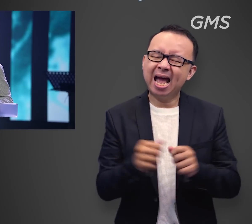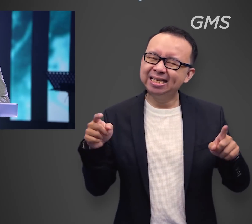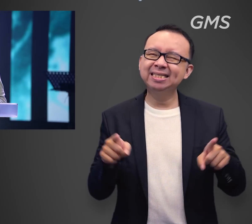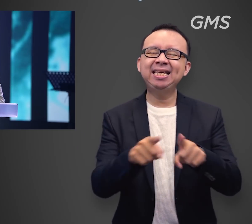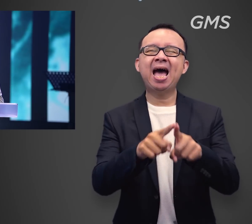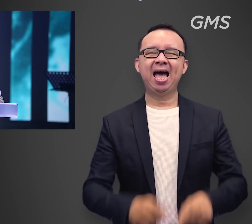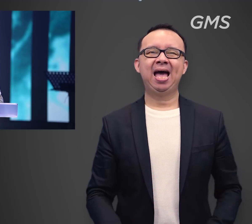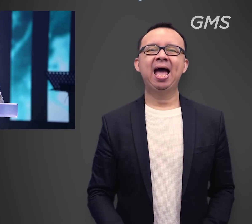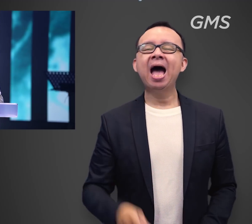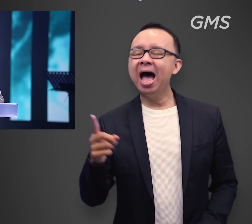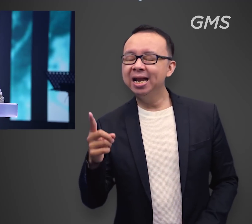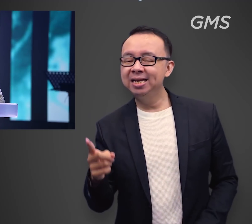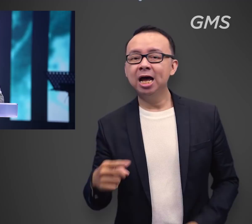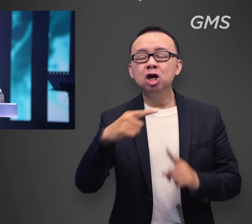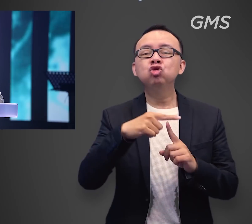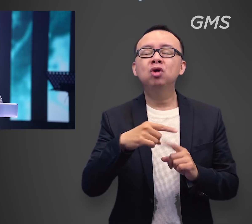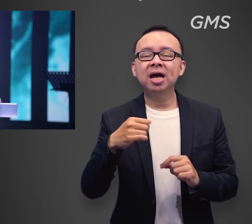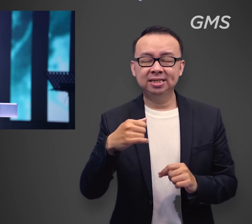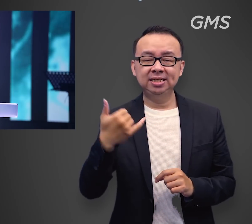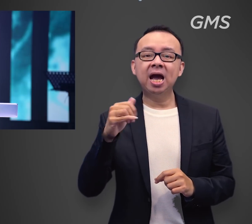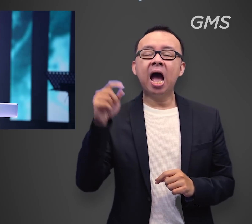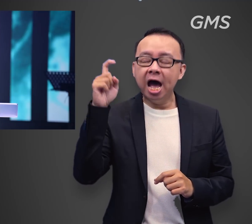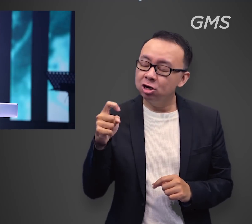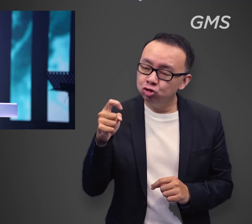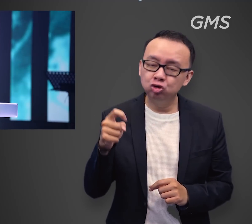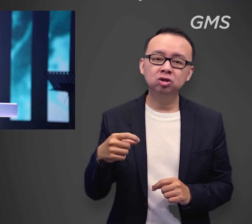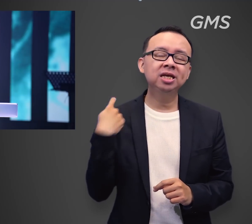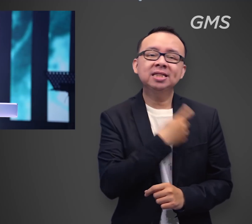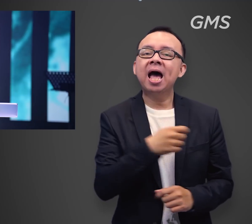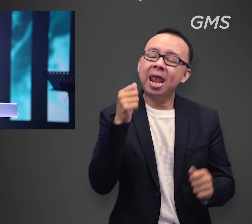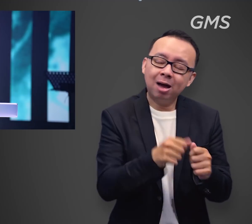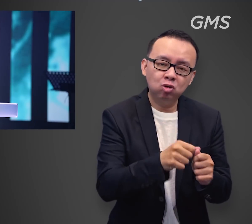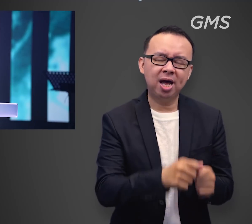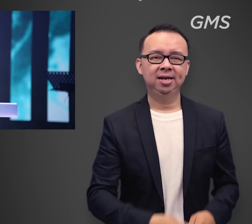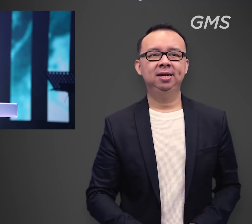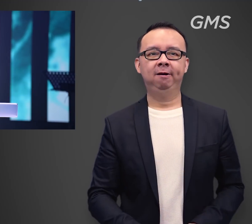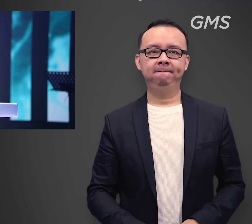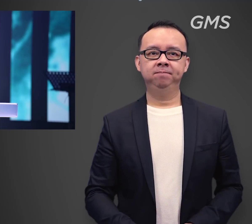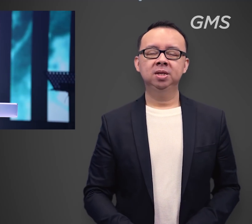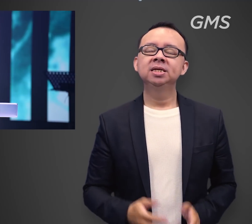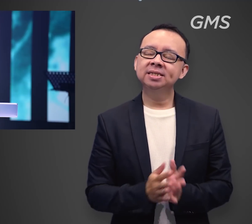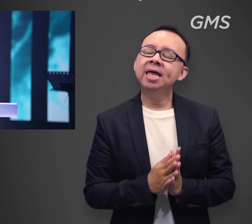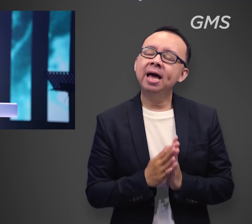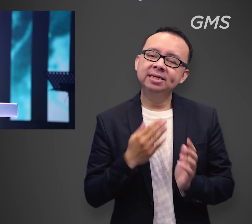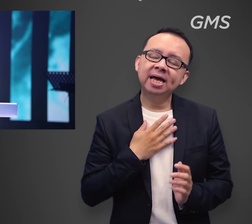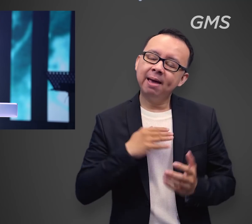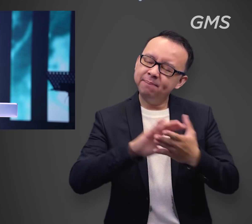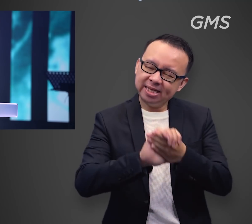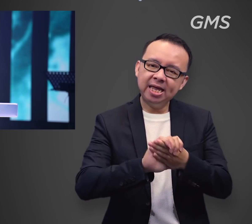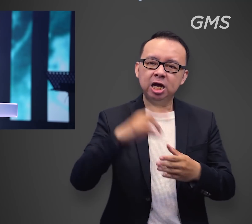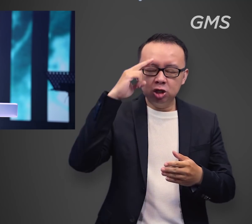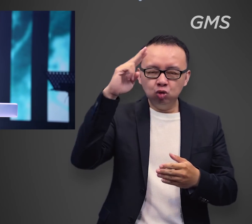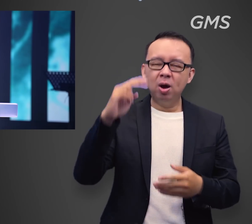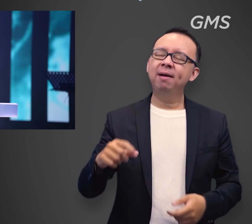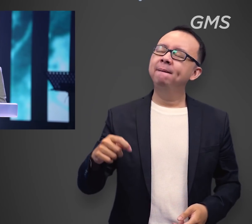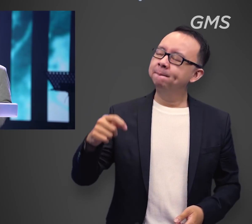lakukan. Dan itu yang terbaik dari Tuhan buat hidup kita. Saya percaya Tuhan pasti memberkati hidup Anda dan saya. Amin.